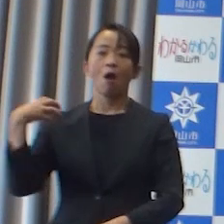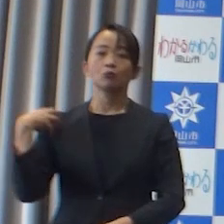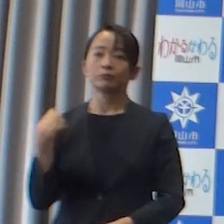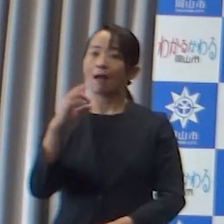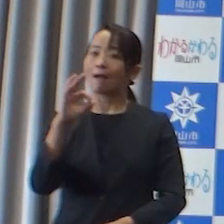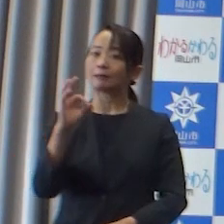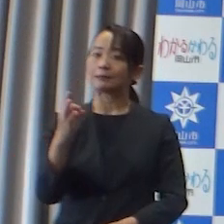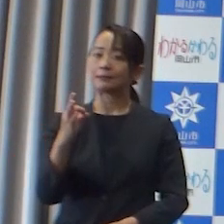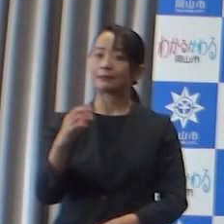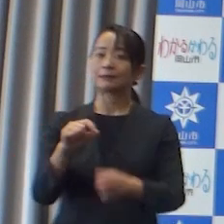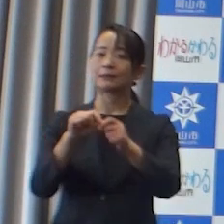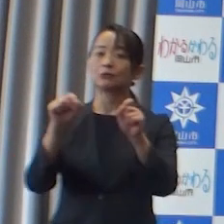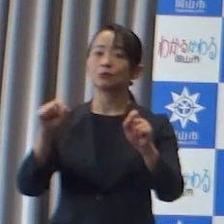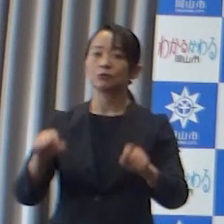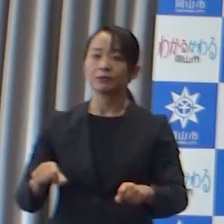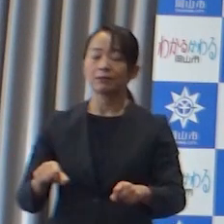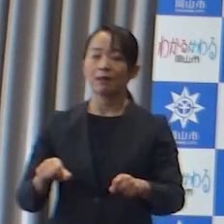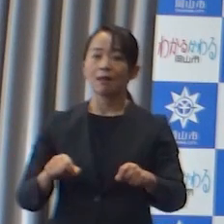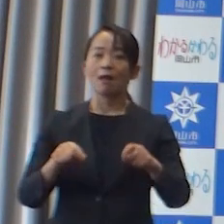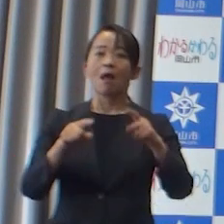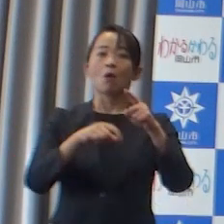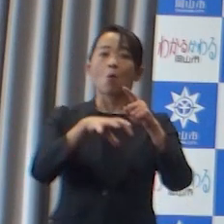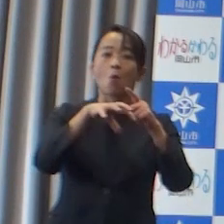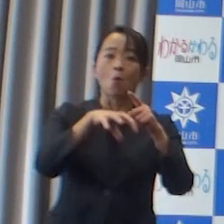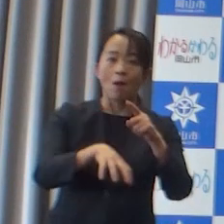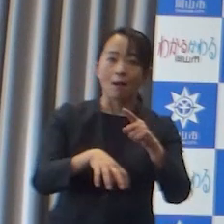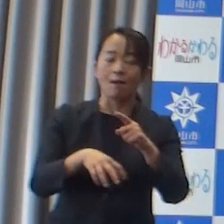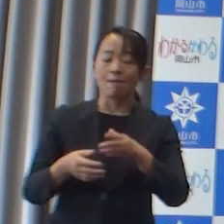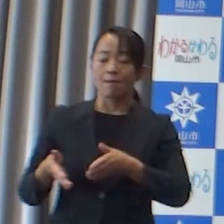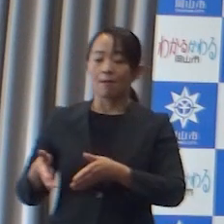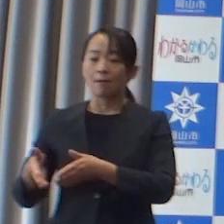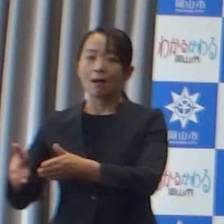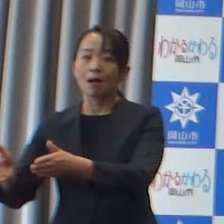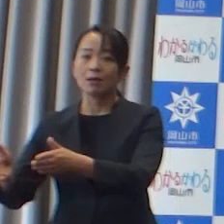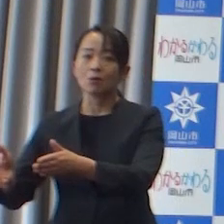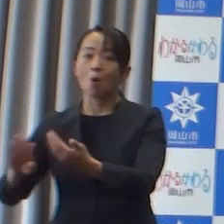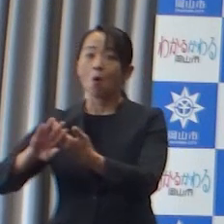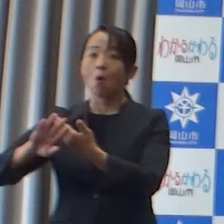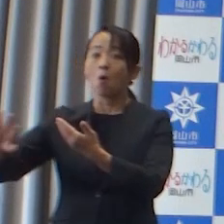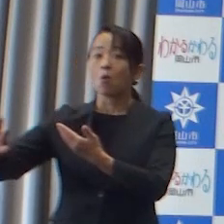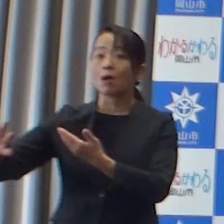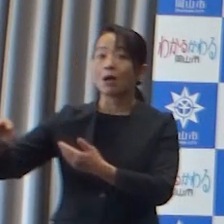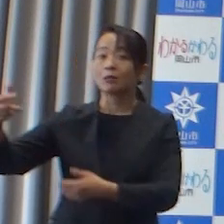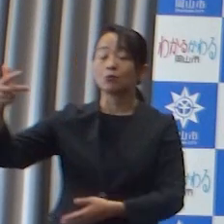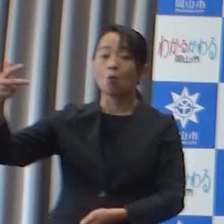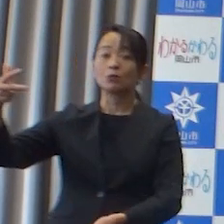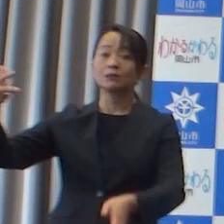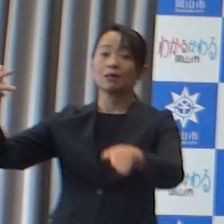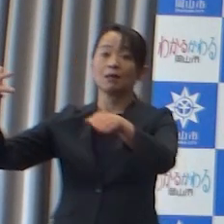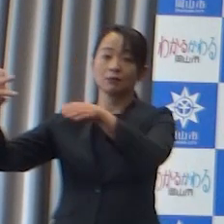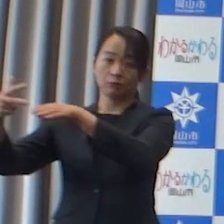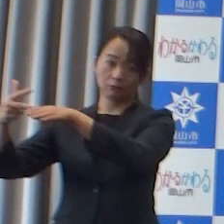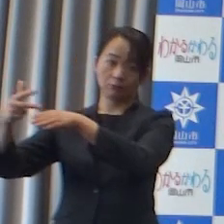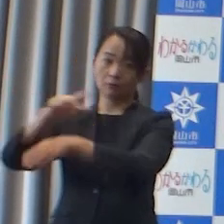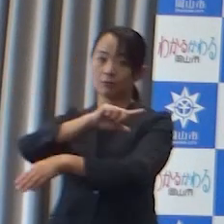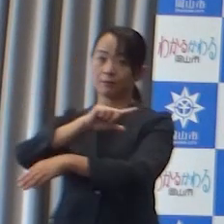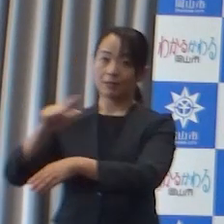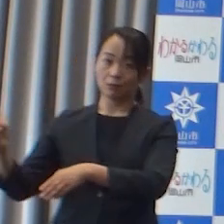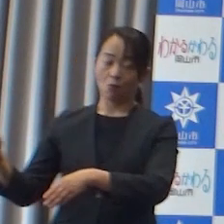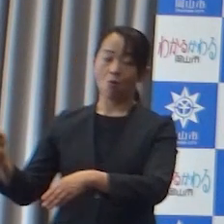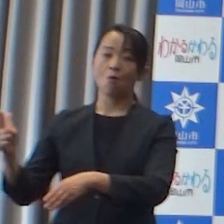えば、その他公安であるとか街路であるとか他の施設にも